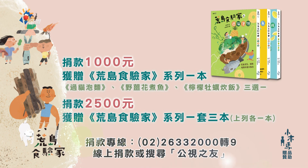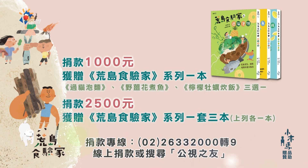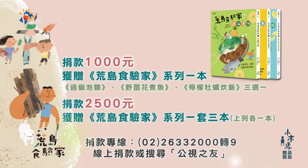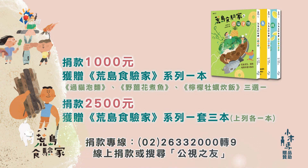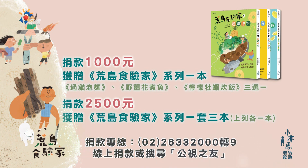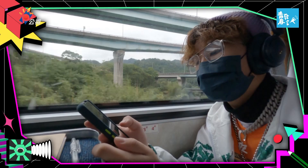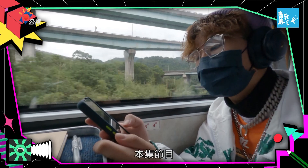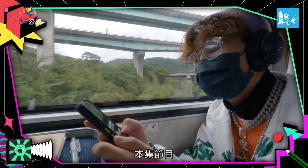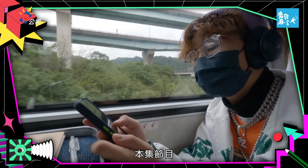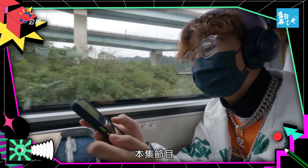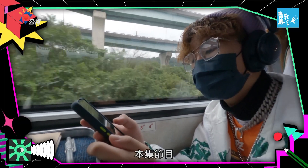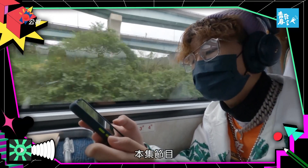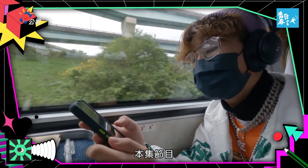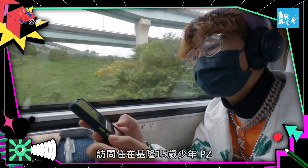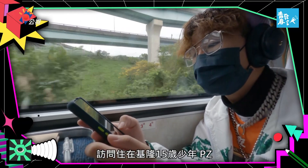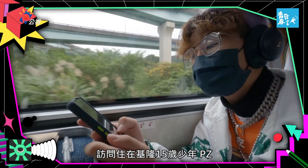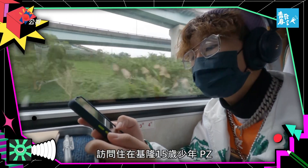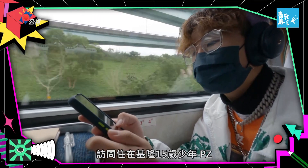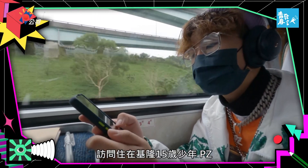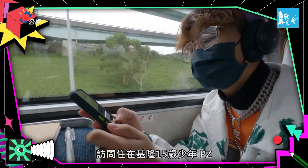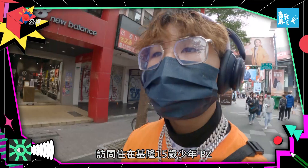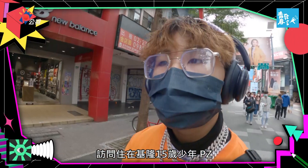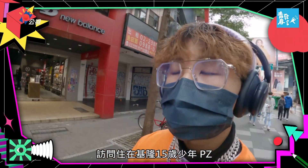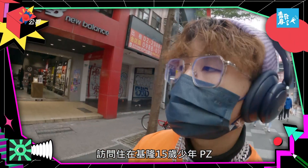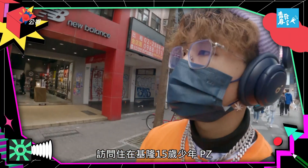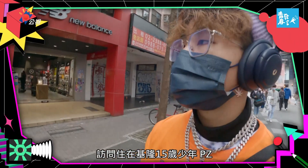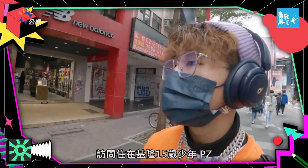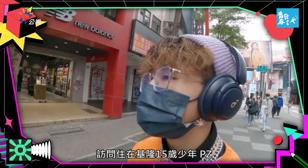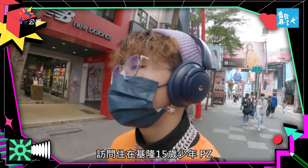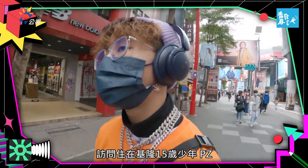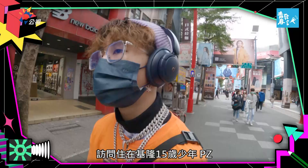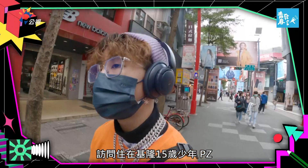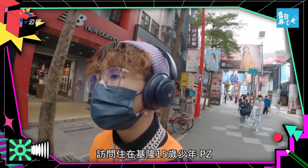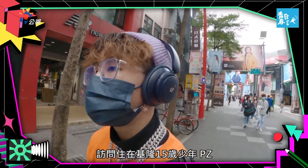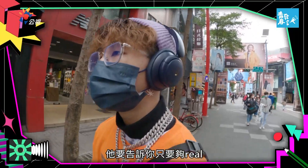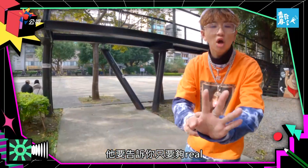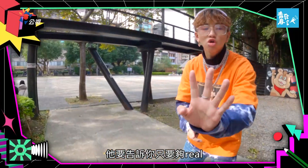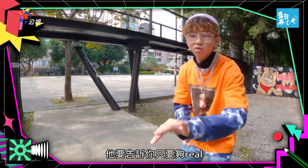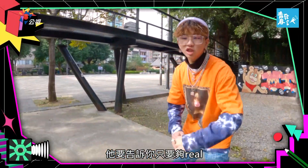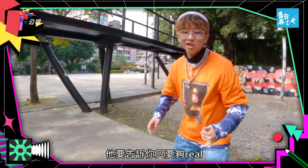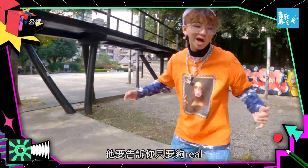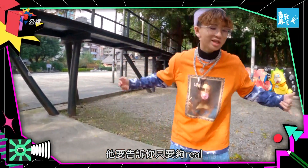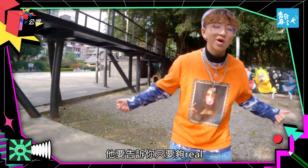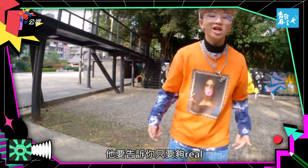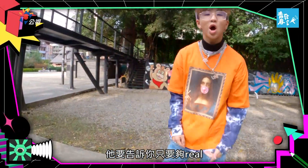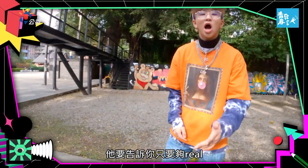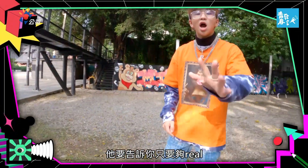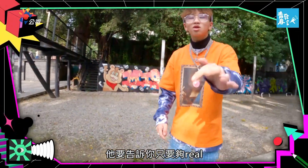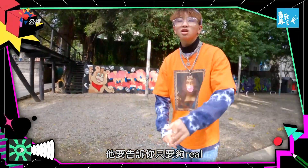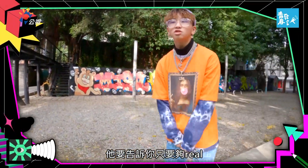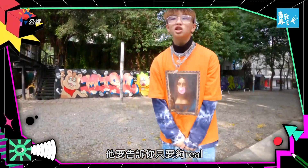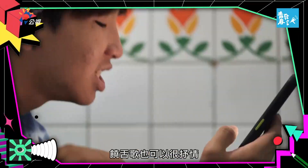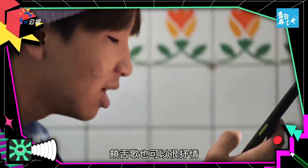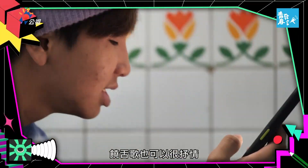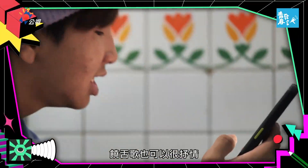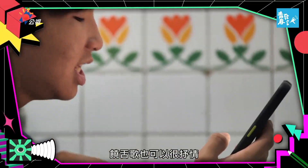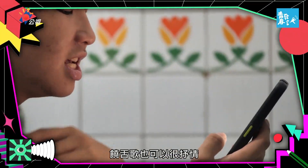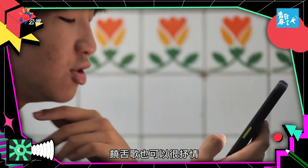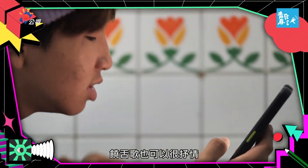02-2633-2000-9。 本集节目访问住在基隆15岁少年 PZ， 他要告诉你，只要够 real， 饶舌歌也可